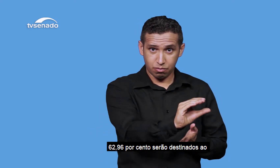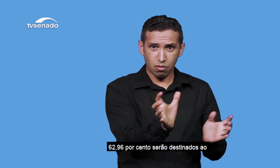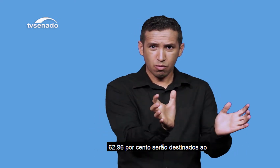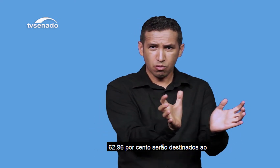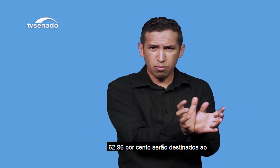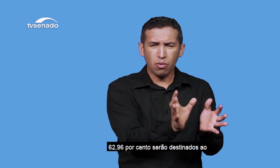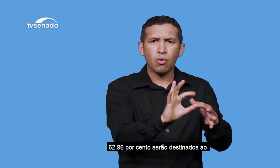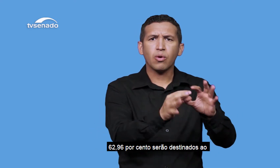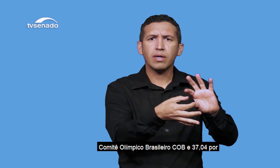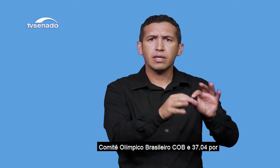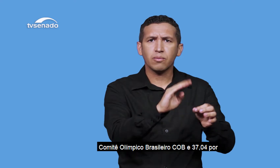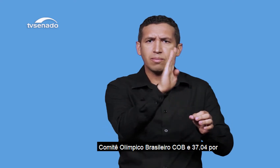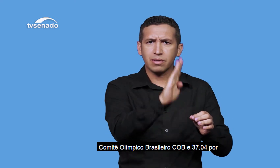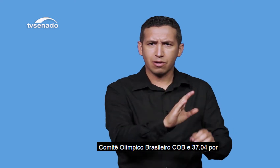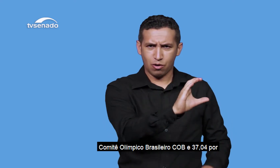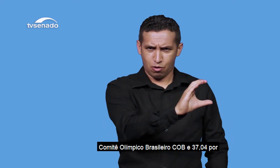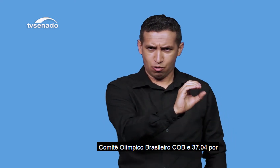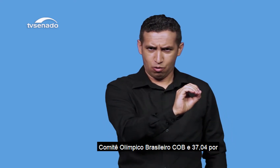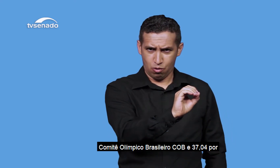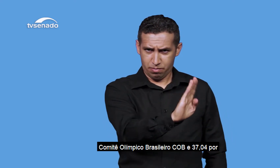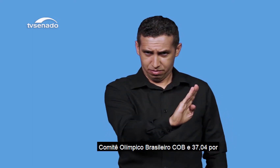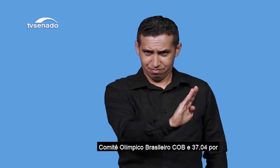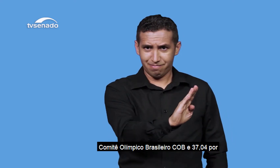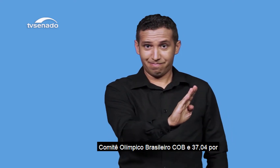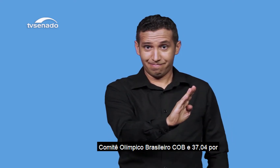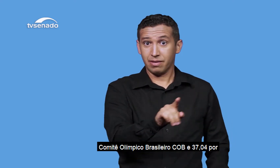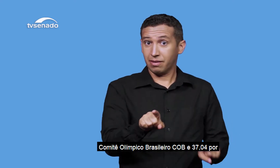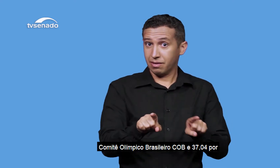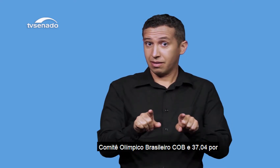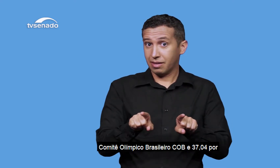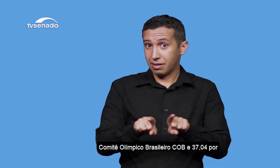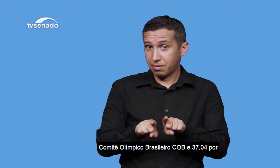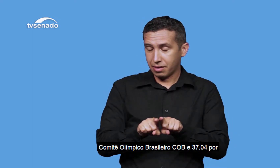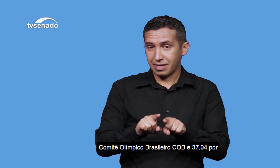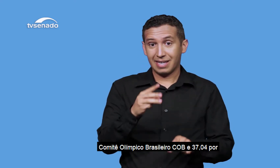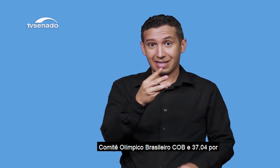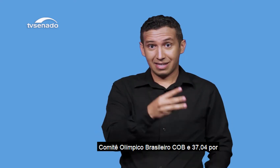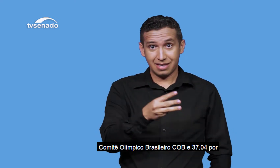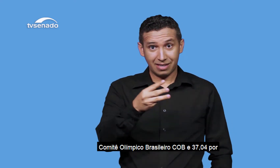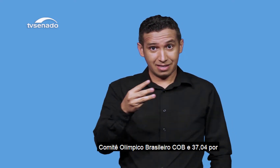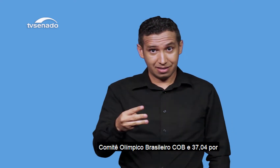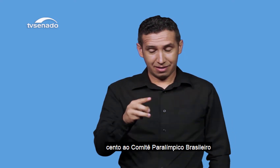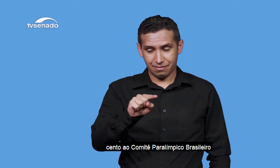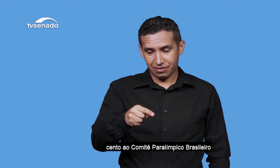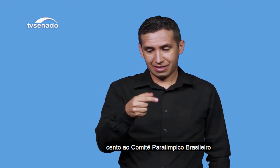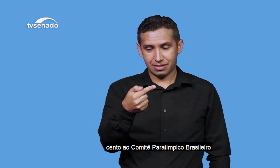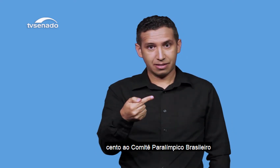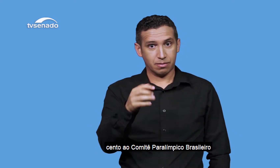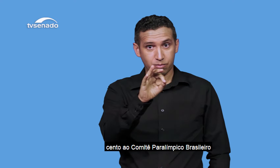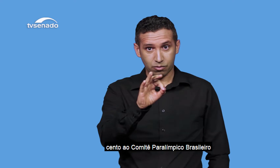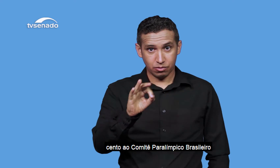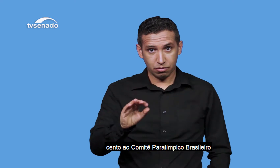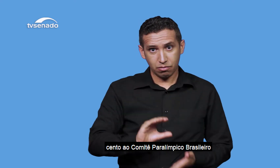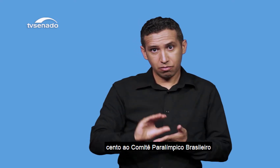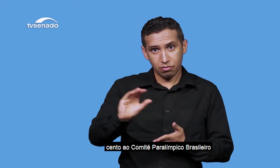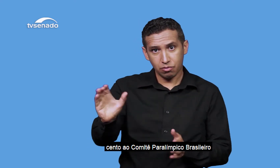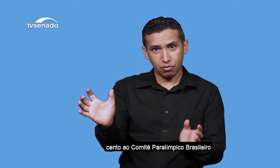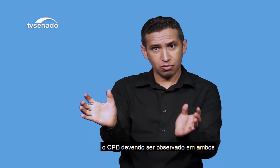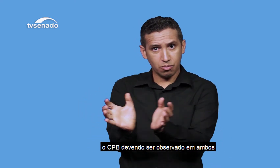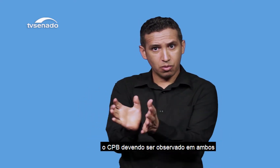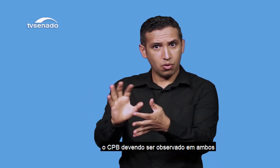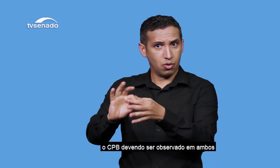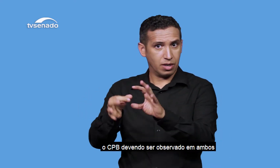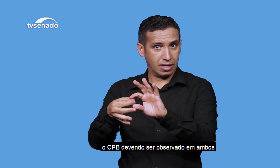ao comitê olímpico brasileiro cob e 37,04 por cento ao comitê paraolímpico